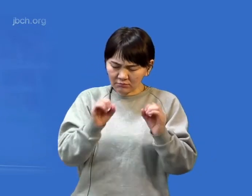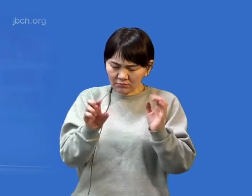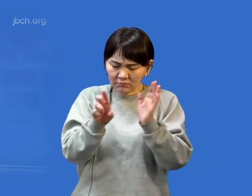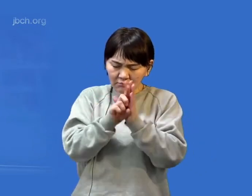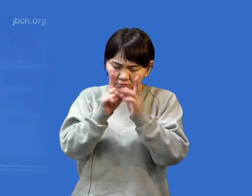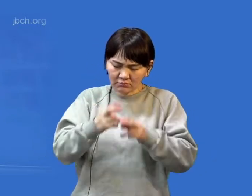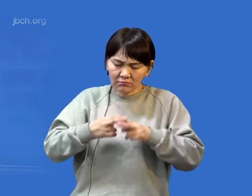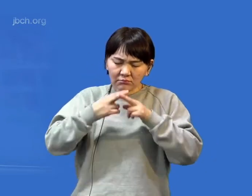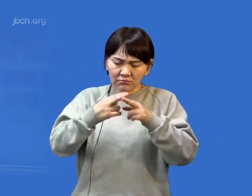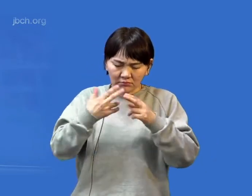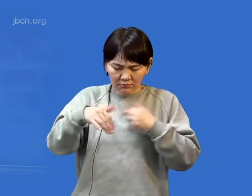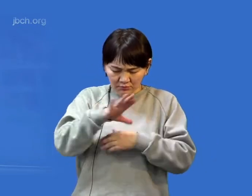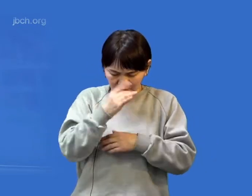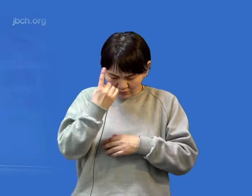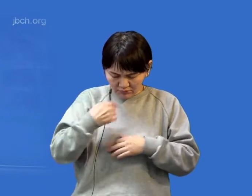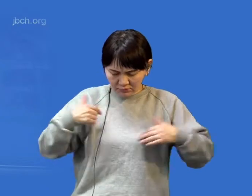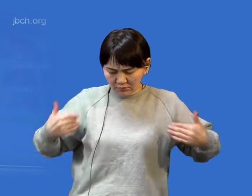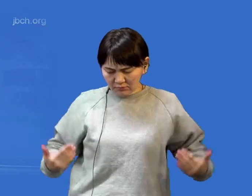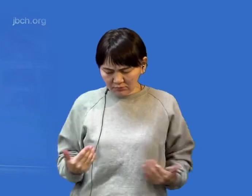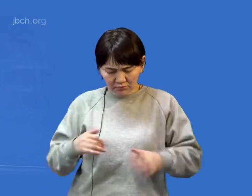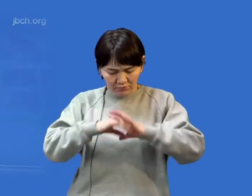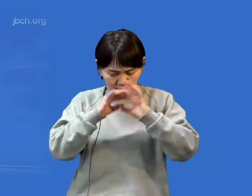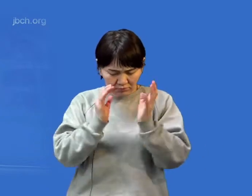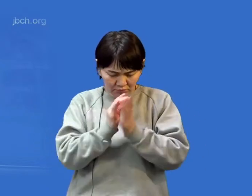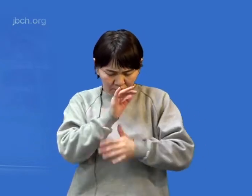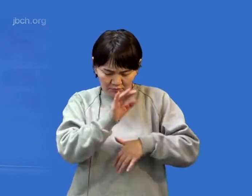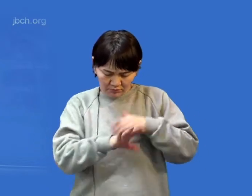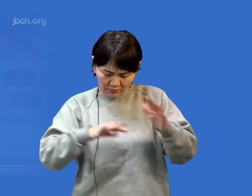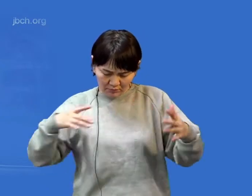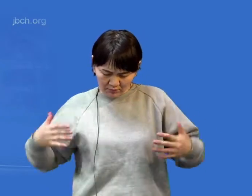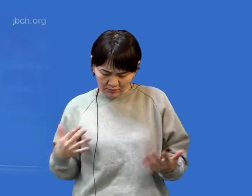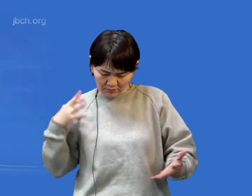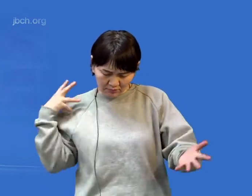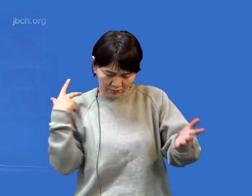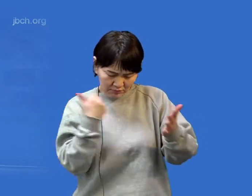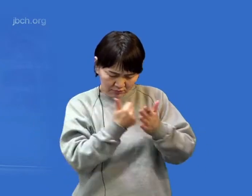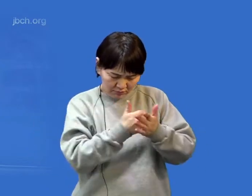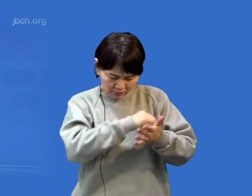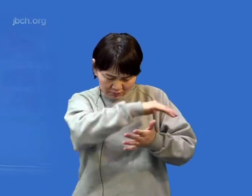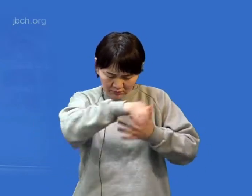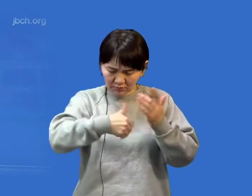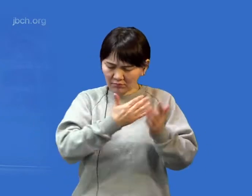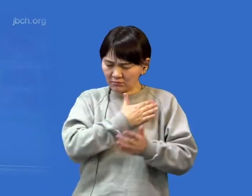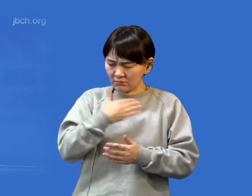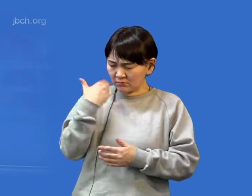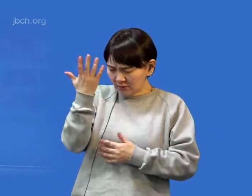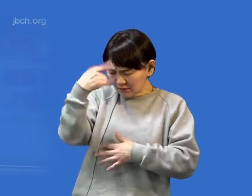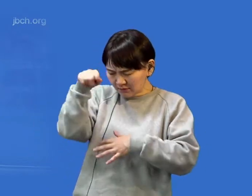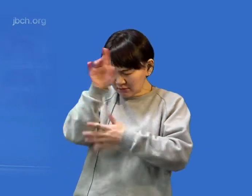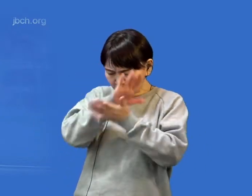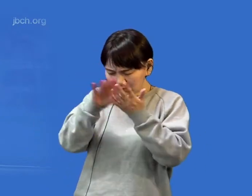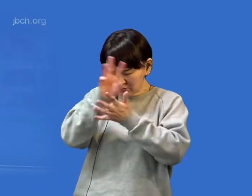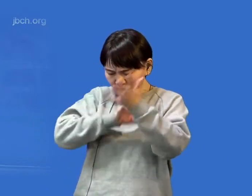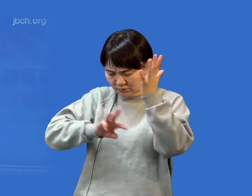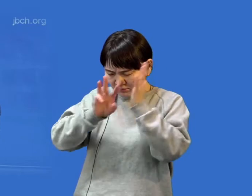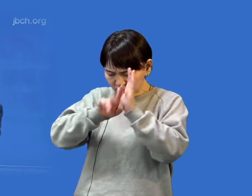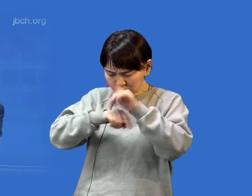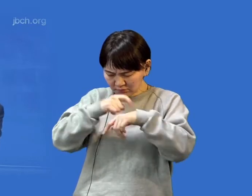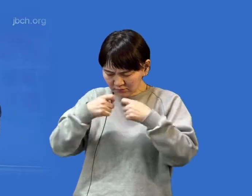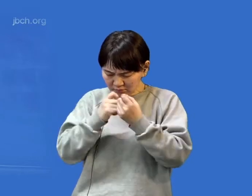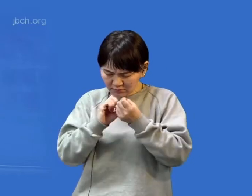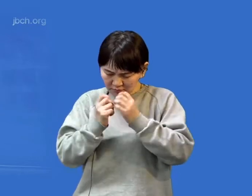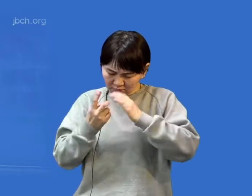бид бүхний бүхий л амьдрал бурхан таны ариун хүслийг гүйцэтгэж чадхаар эзэн та өөрөө захираарай.